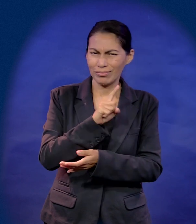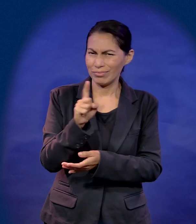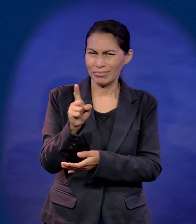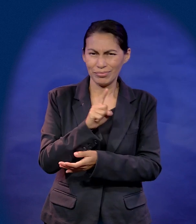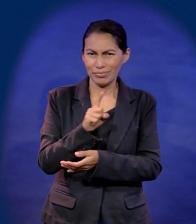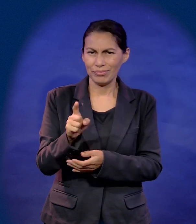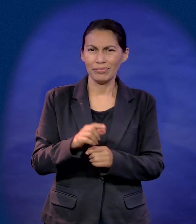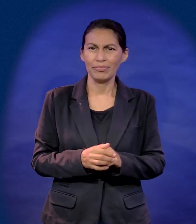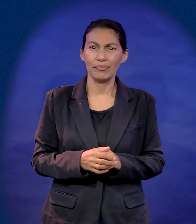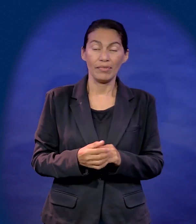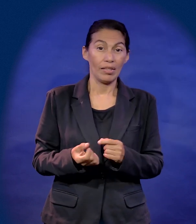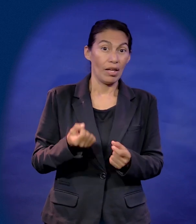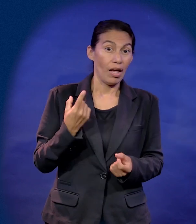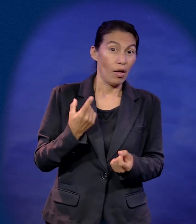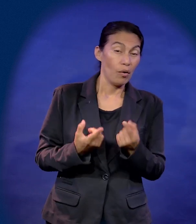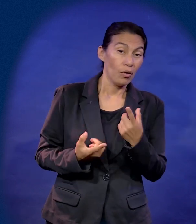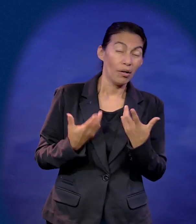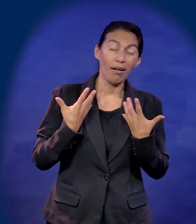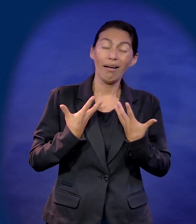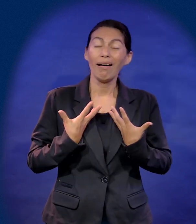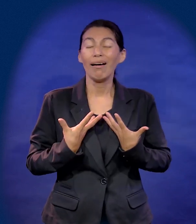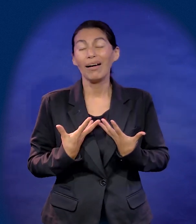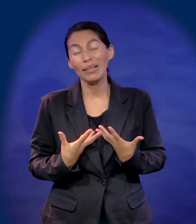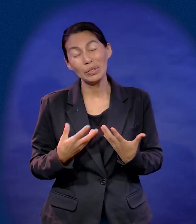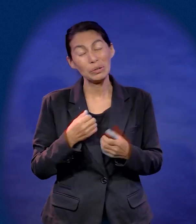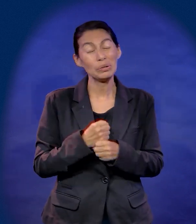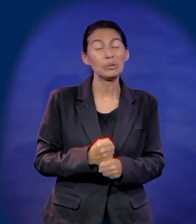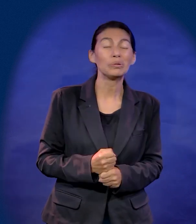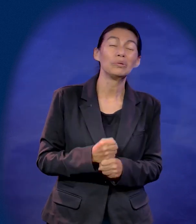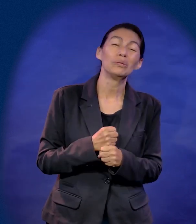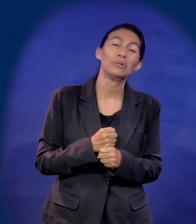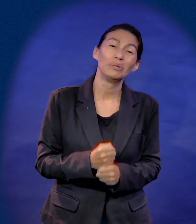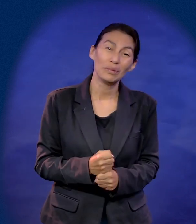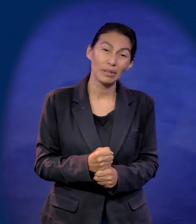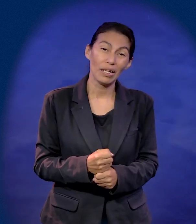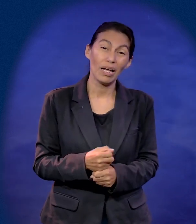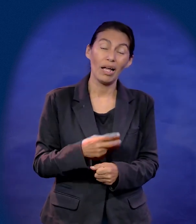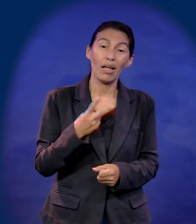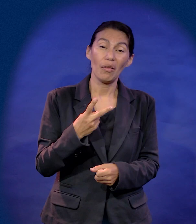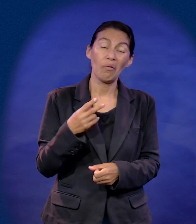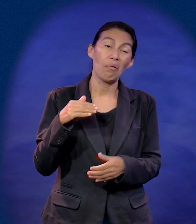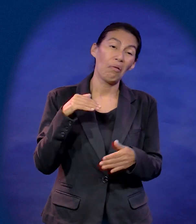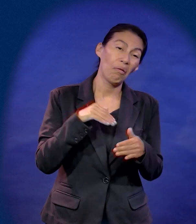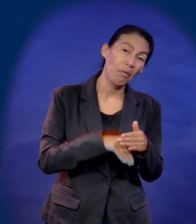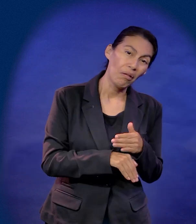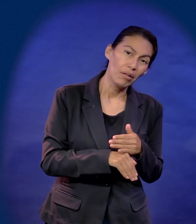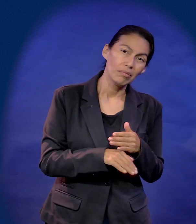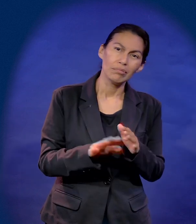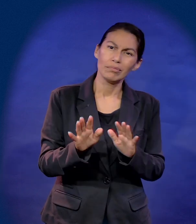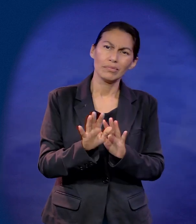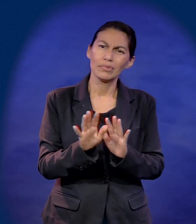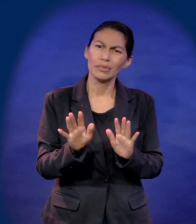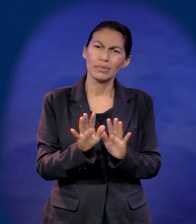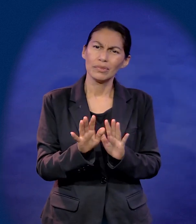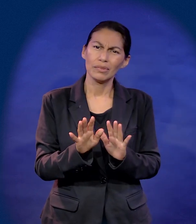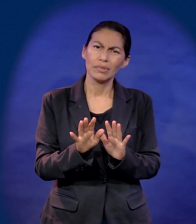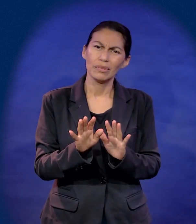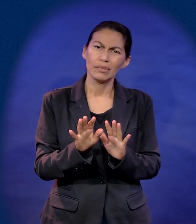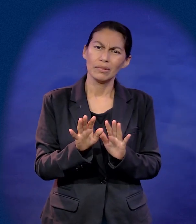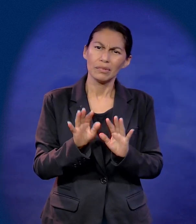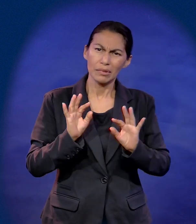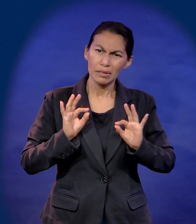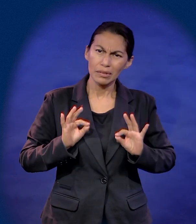en matrimonio. No tienes que estresarte por eso. Algunos les gusta poner drama en su vida. Ay, es que ya llevo